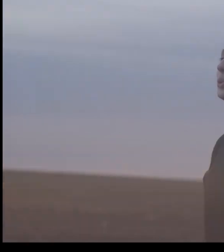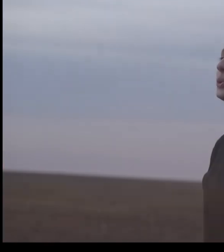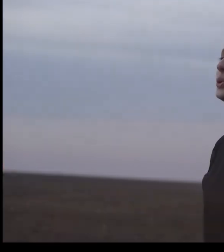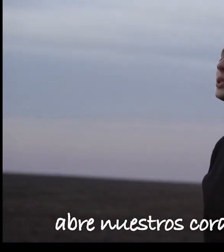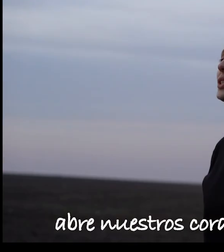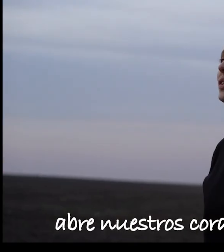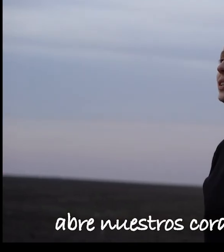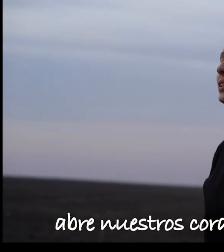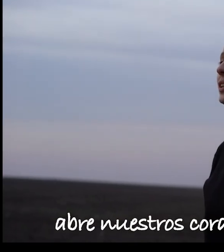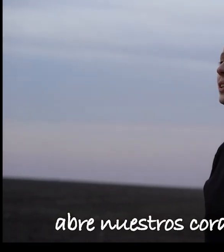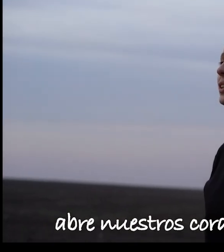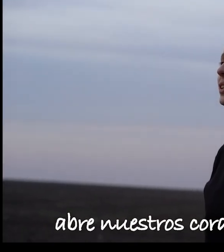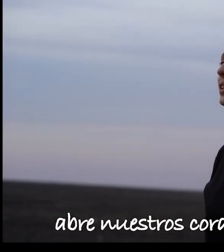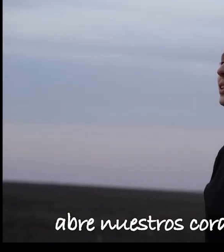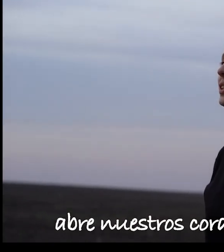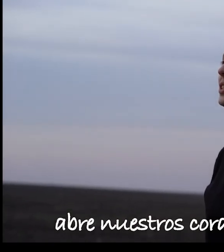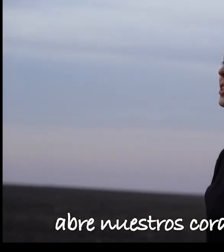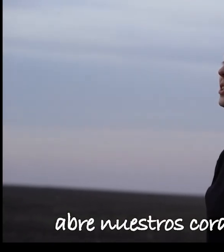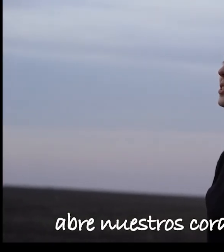tú vete